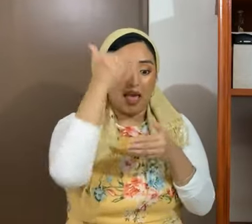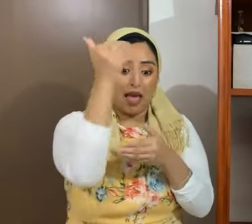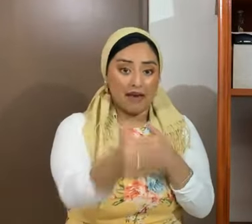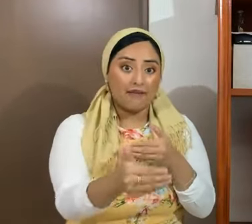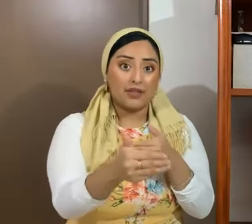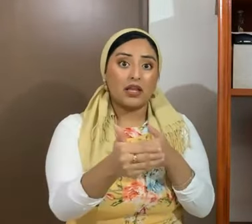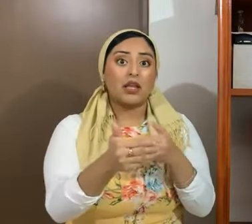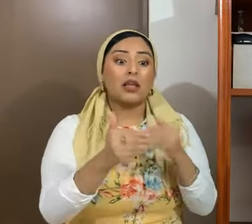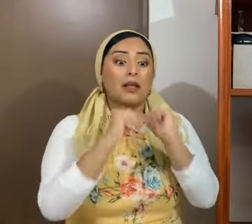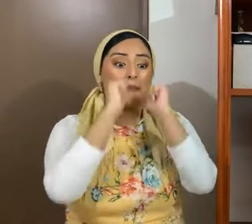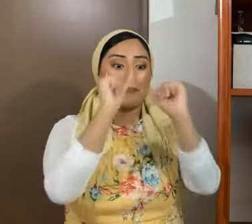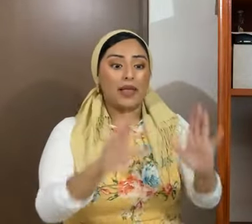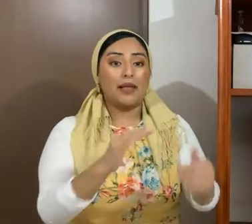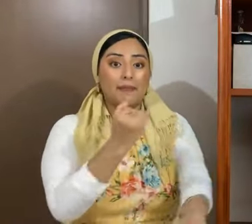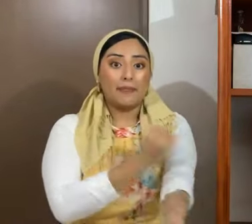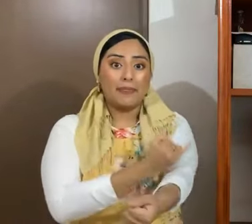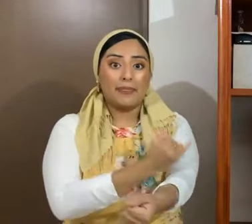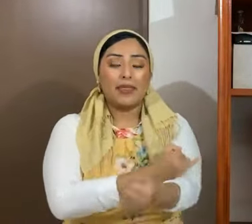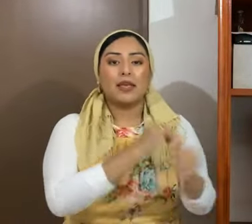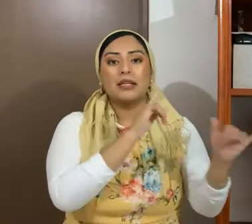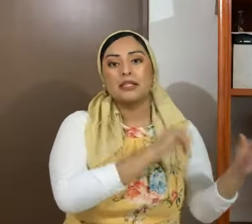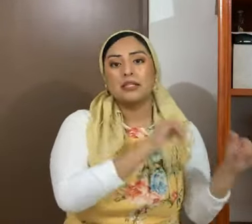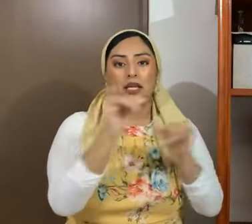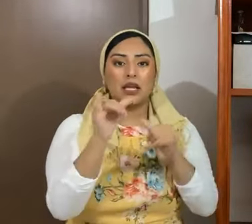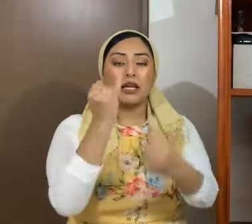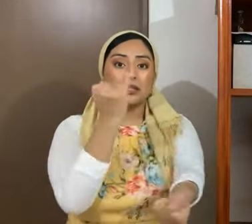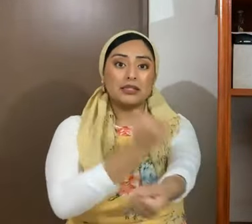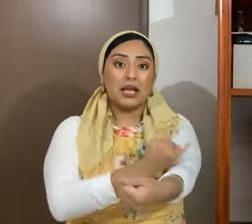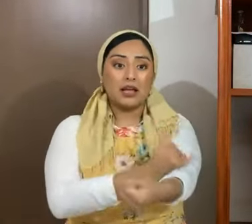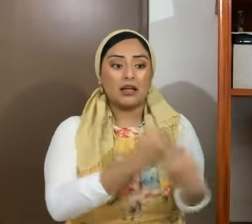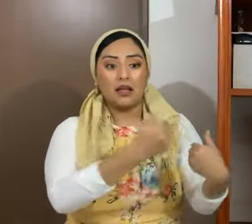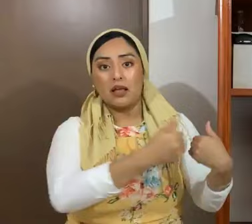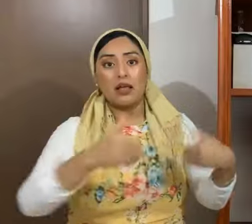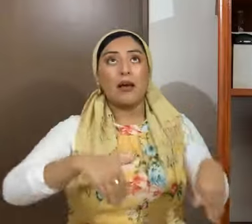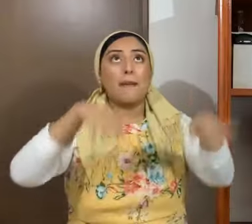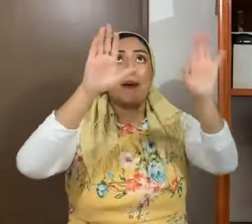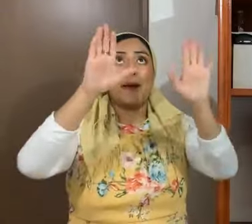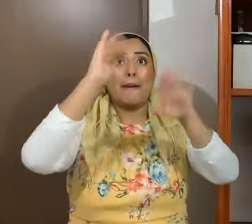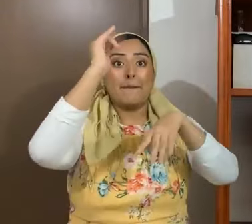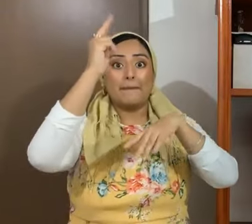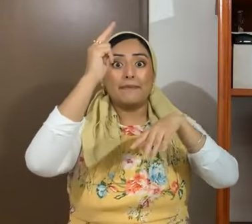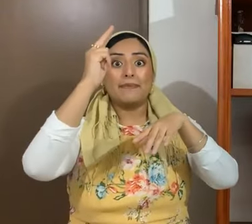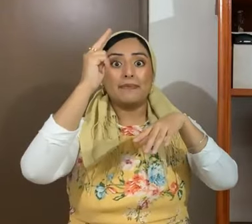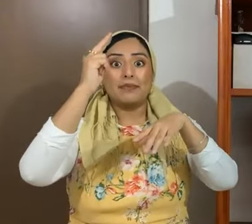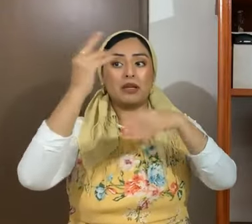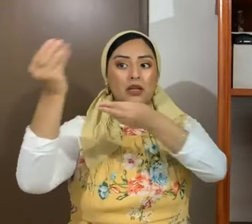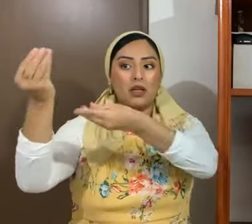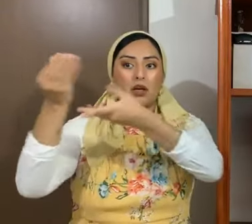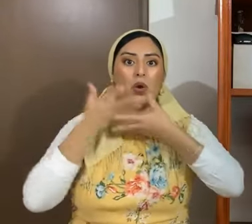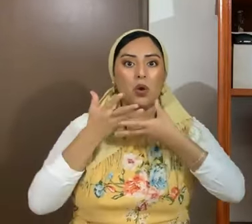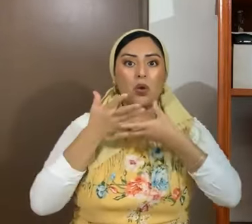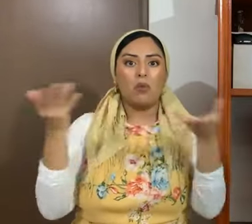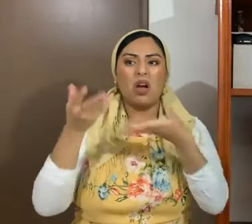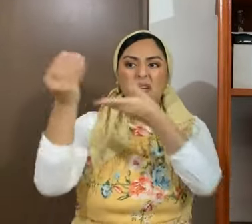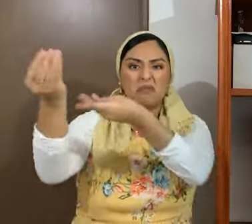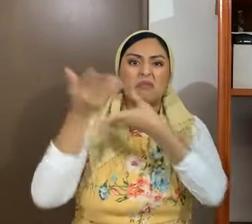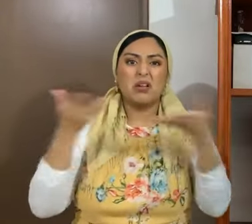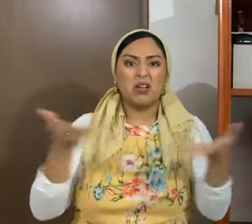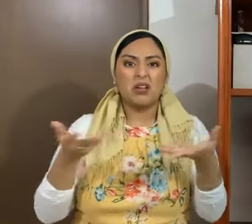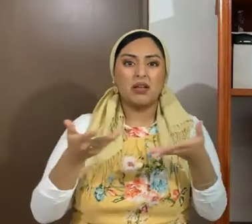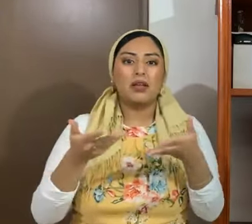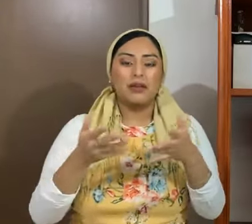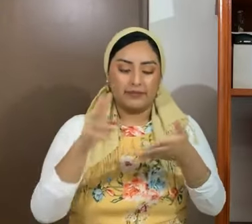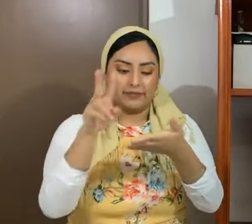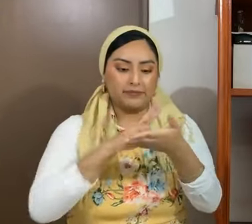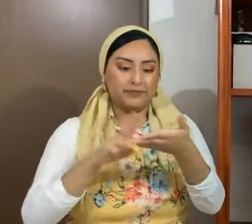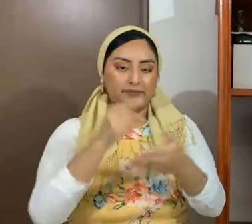concedió la bendición de Isaac, así igual, Isaac es consagrado al Eterno y entonces llega una noticia muy importante. ¿Qué noticia es? Vamos